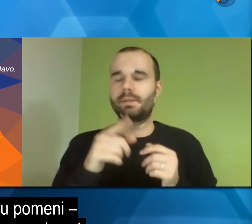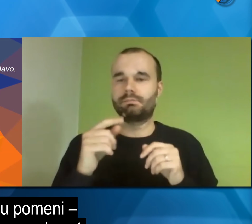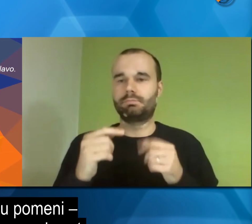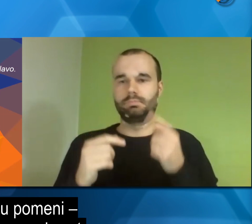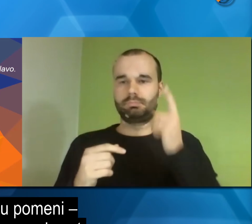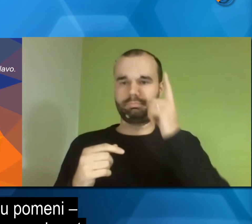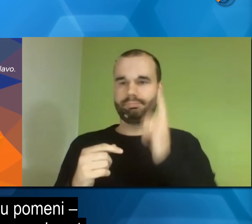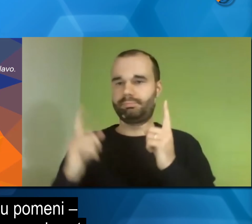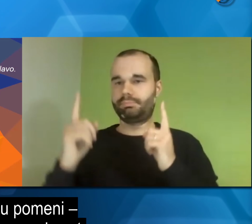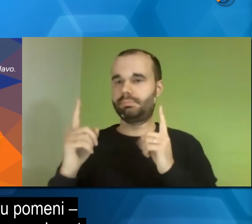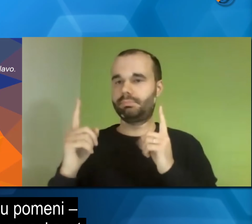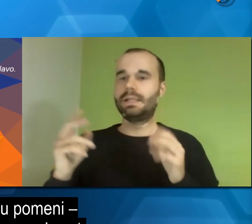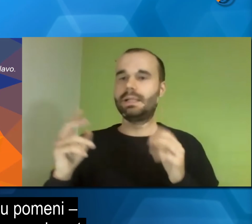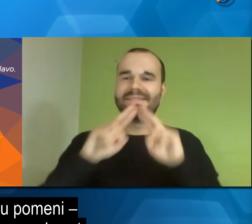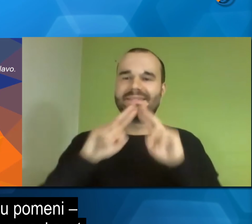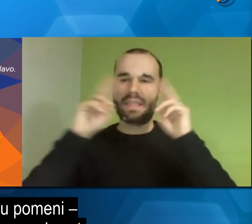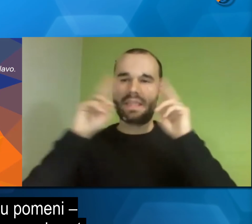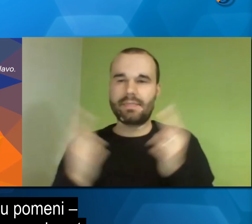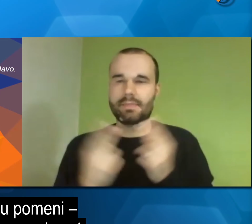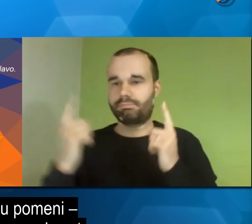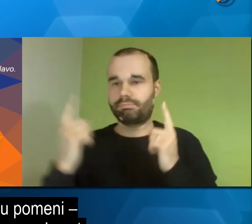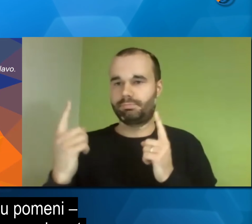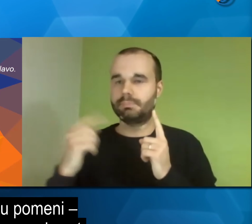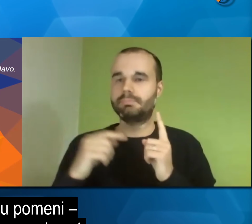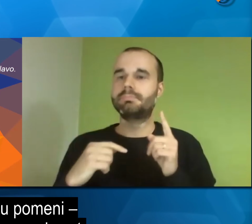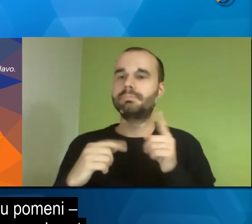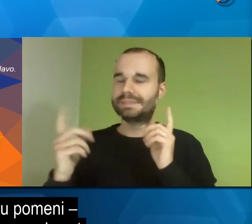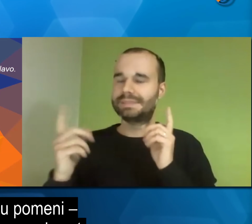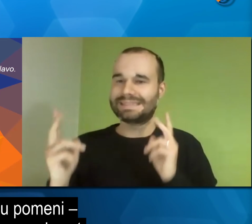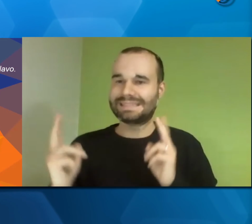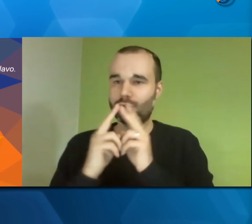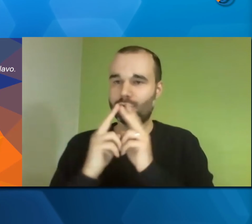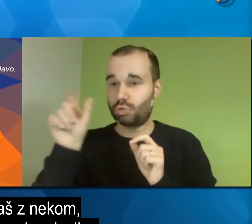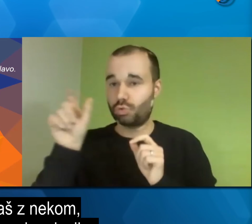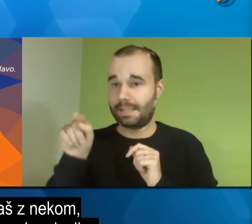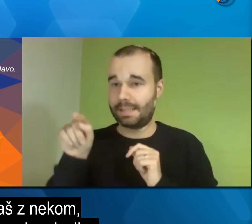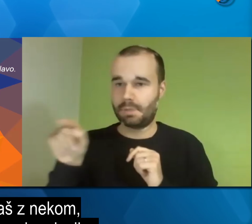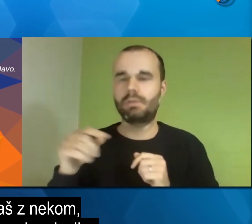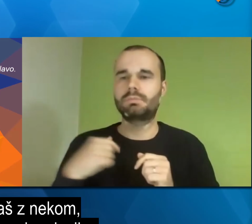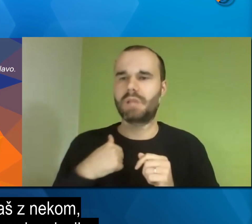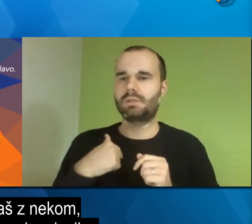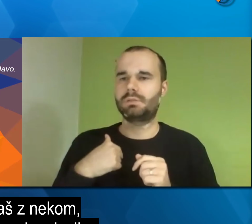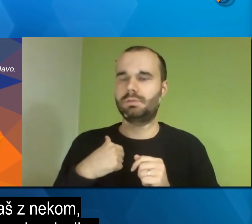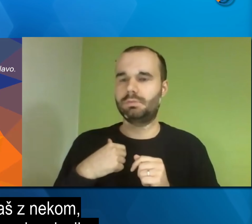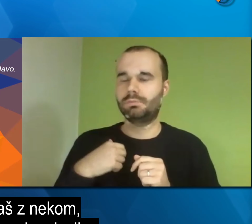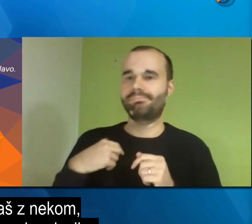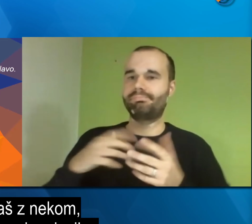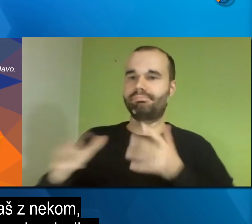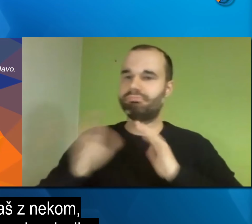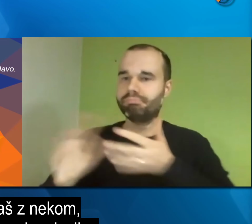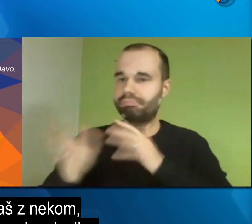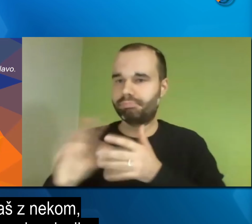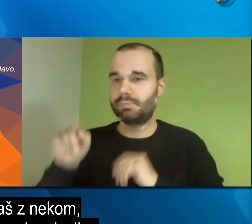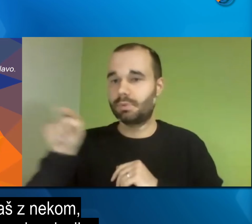V prevodu to pomeni, velja seveda za cel svet. Če se srečaš z nekom in